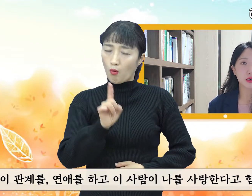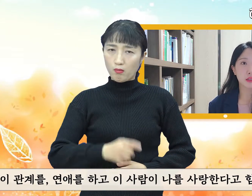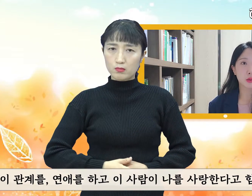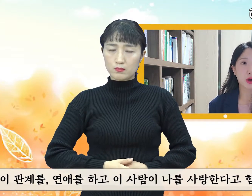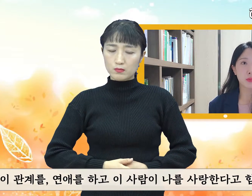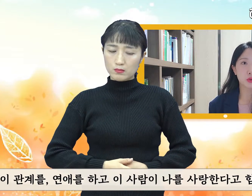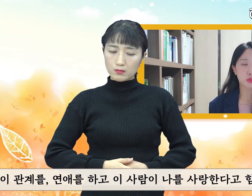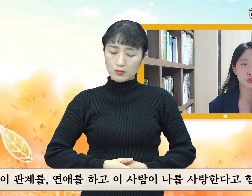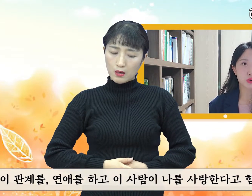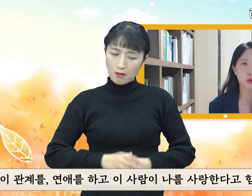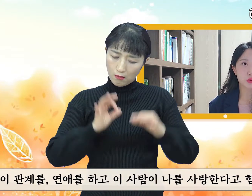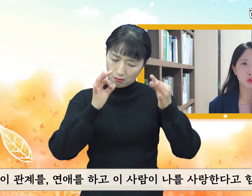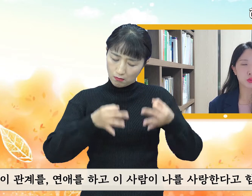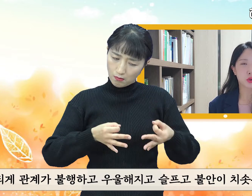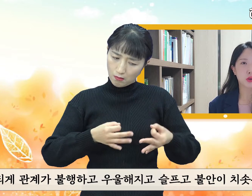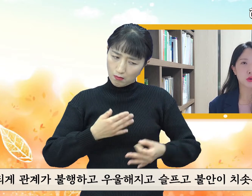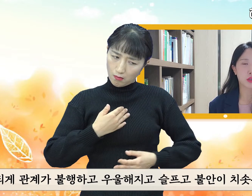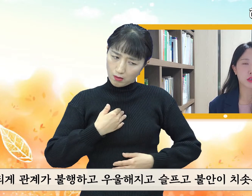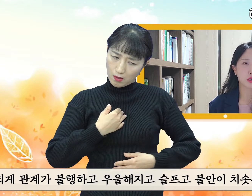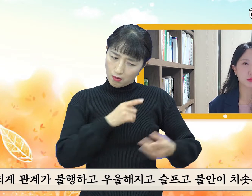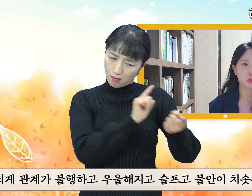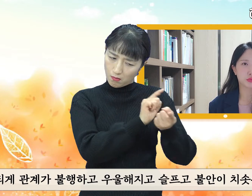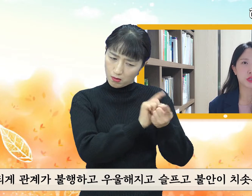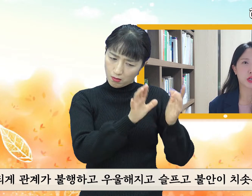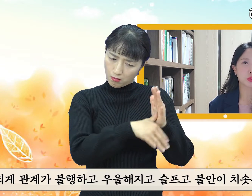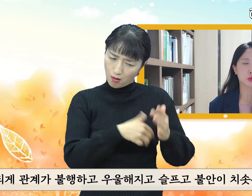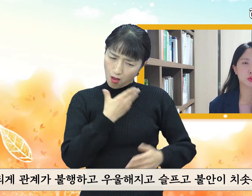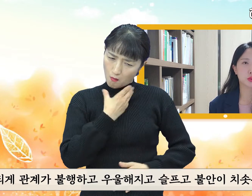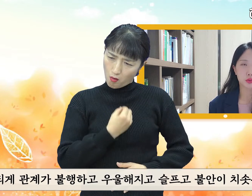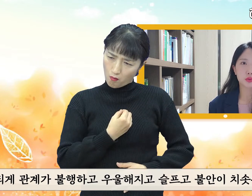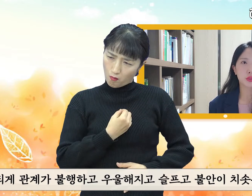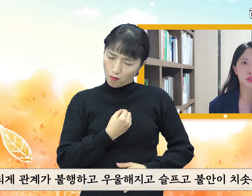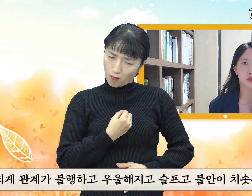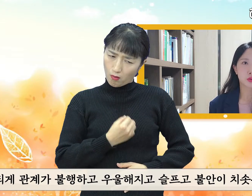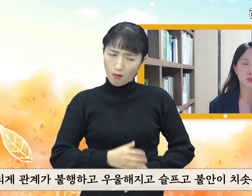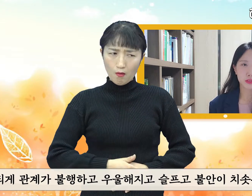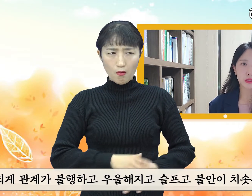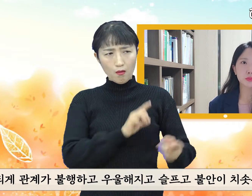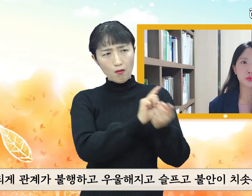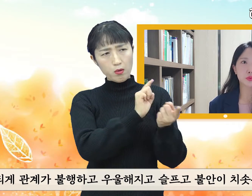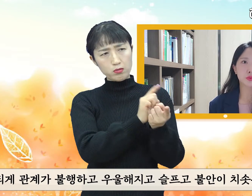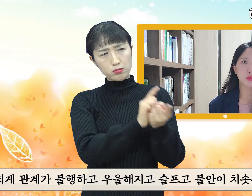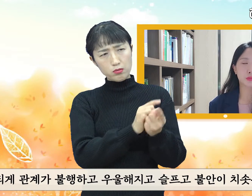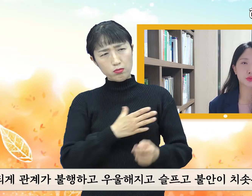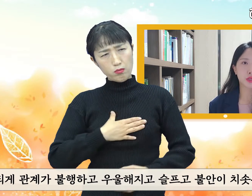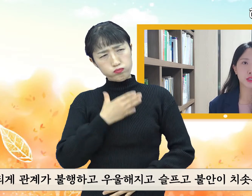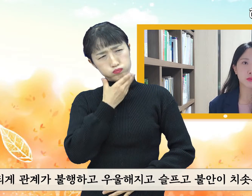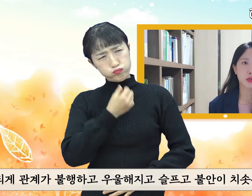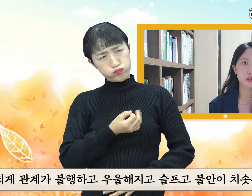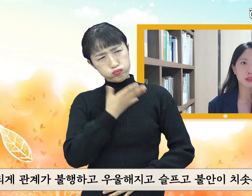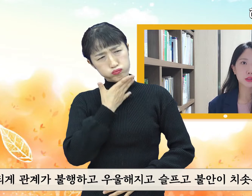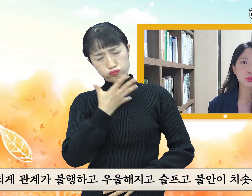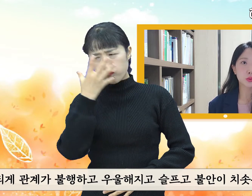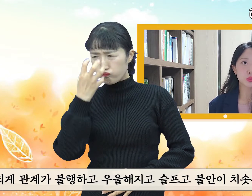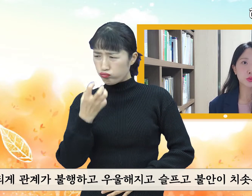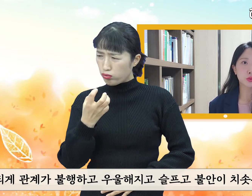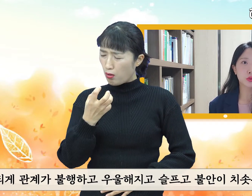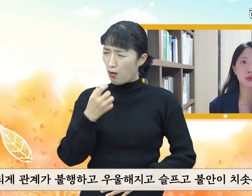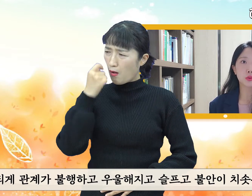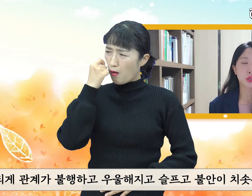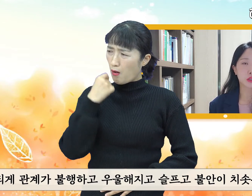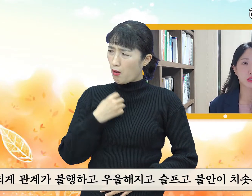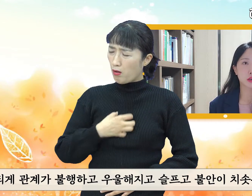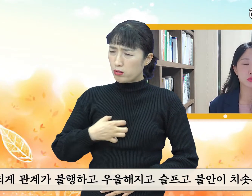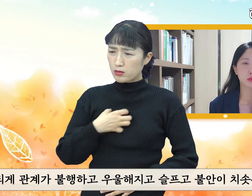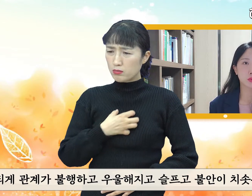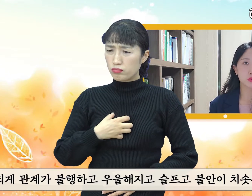나를 사랑한다고 함에도 불구하고 되게 관계가 불행하고 우울해지고 막 슬프고 막 불안이 막 치솟고